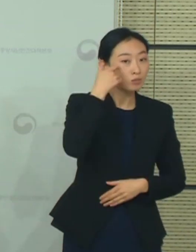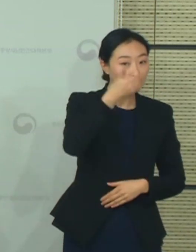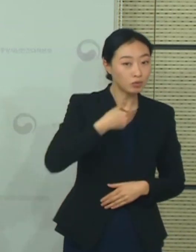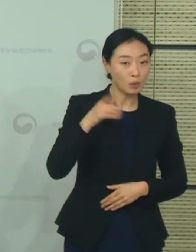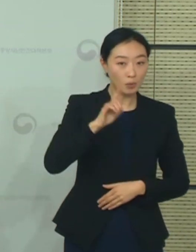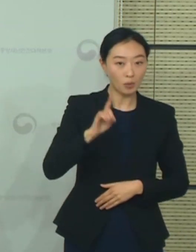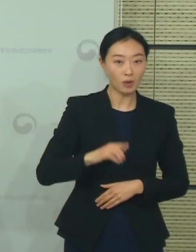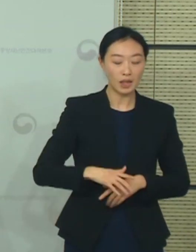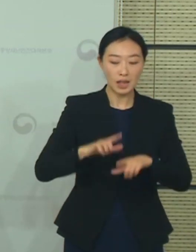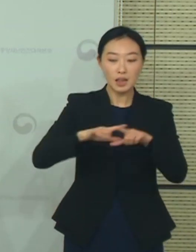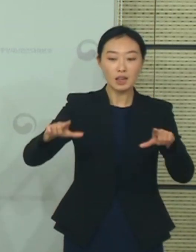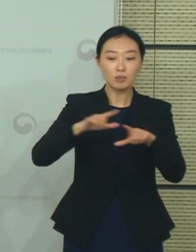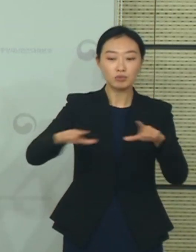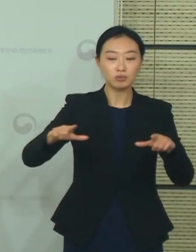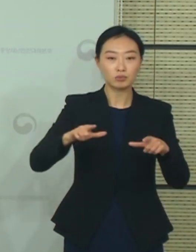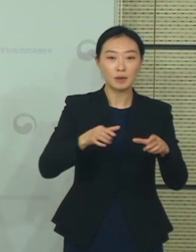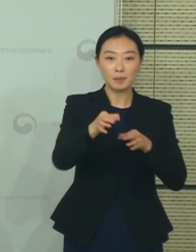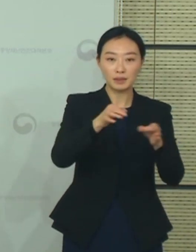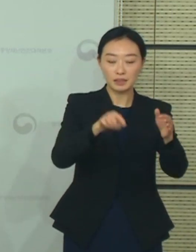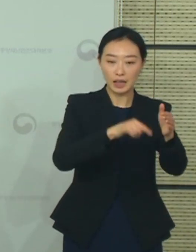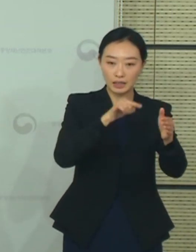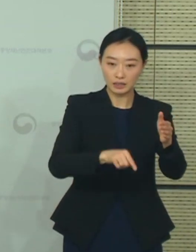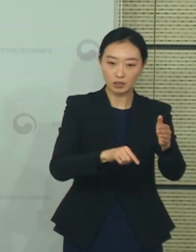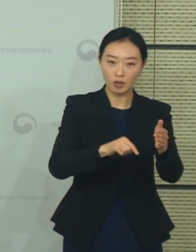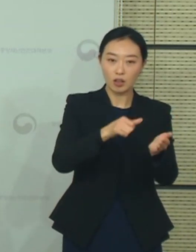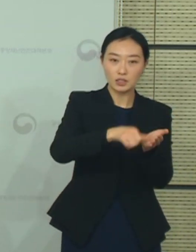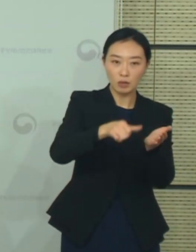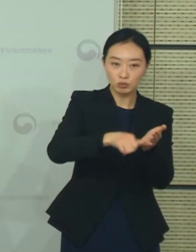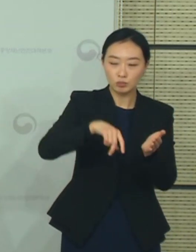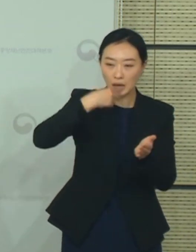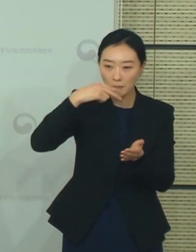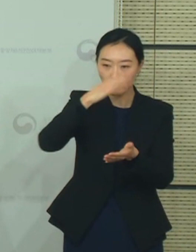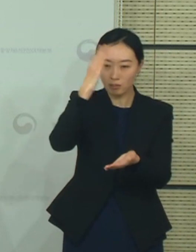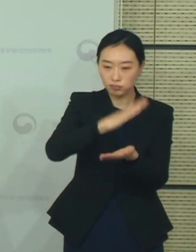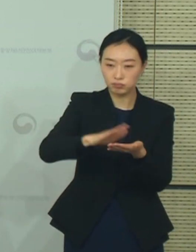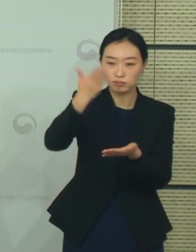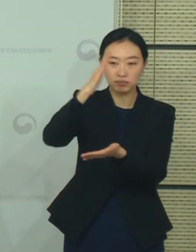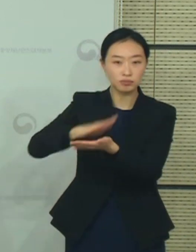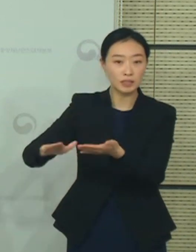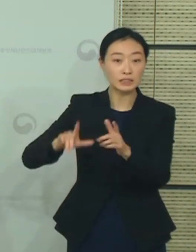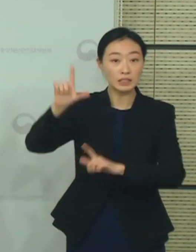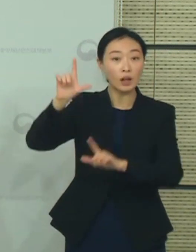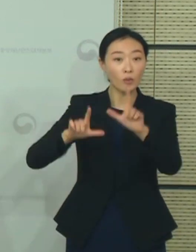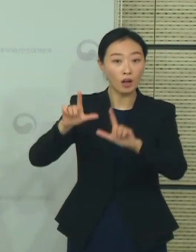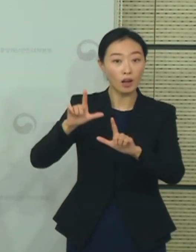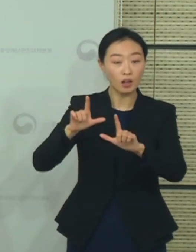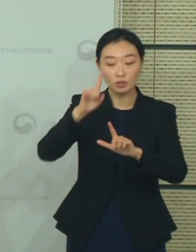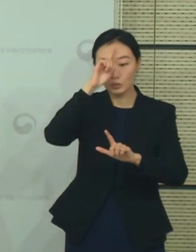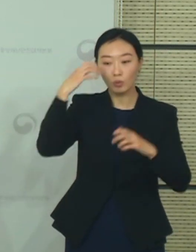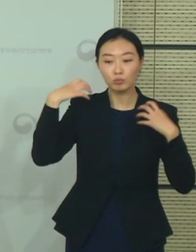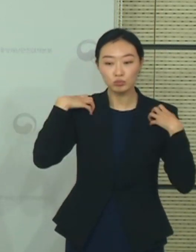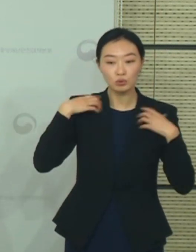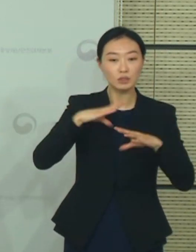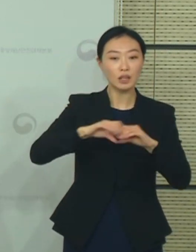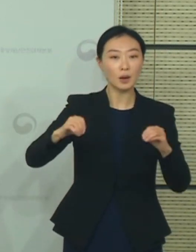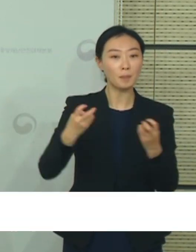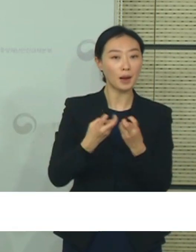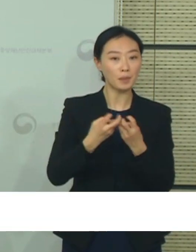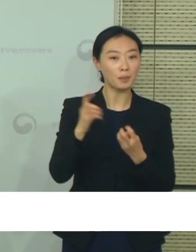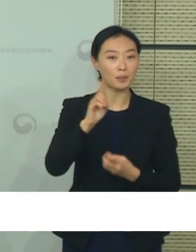마트에서 생필품이나 식료품에 대한 품귀 현상 그런 사재기 현상이 나타나고 있는데 거기에 대해서 뭐 정부 대응이 있는지 그걸 여쭤본